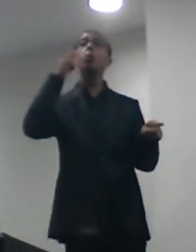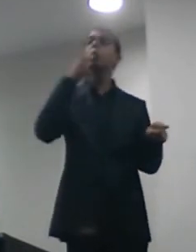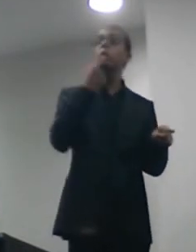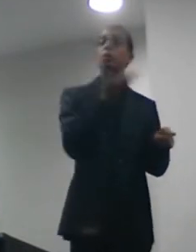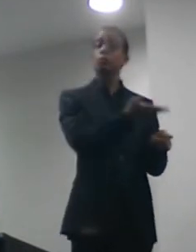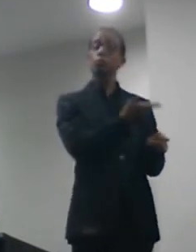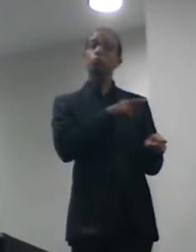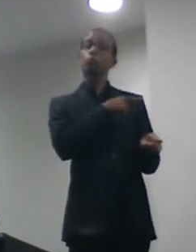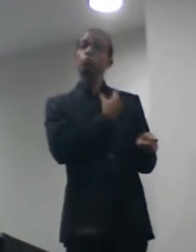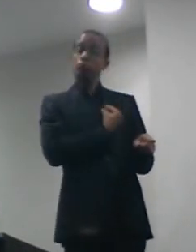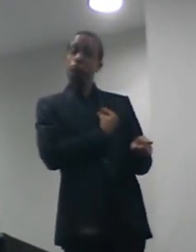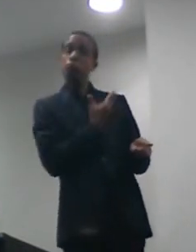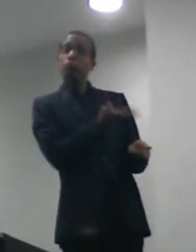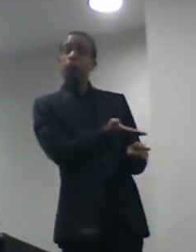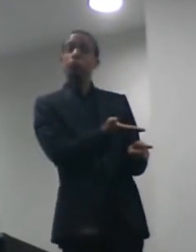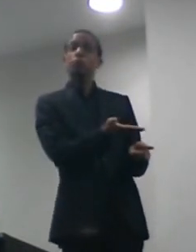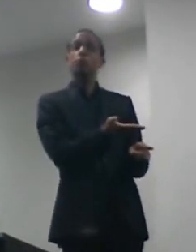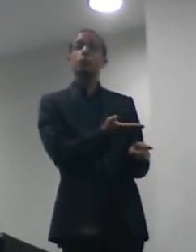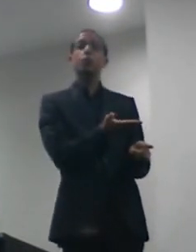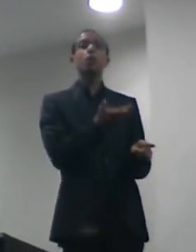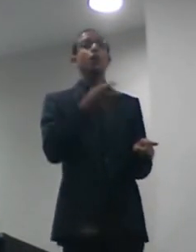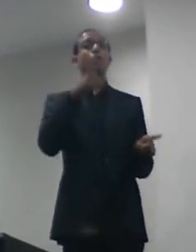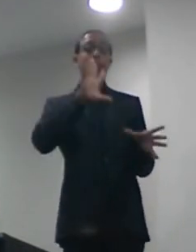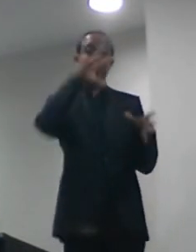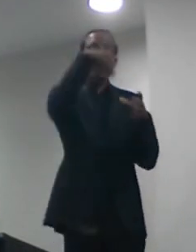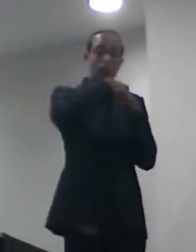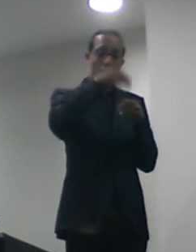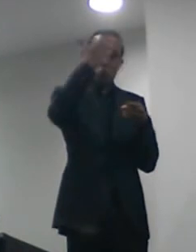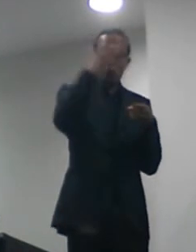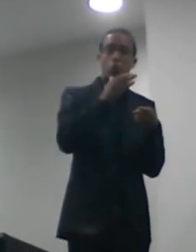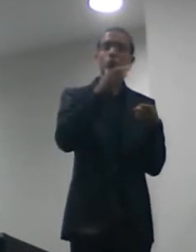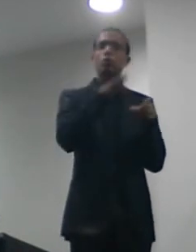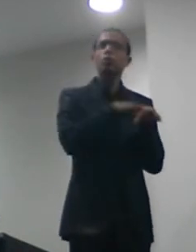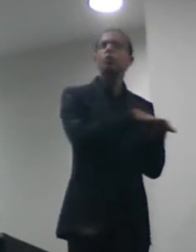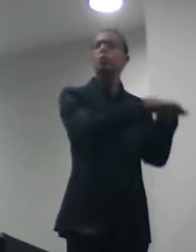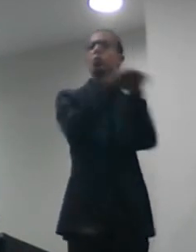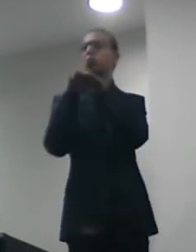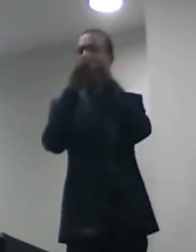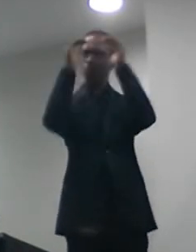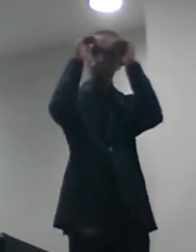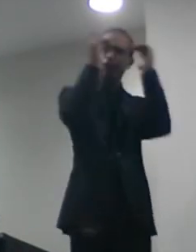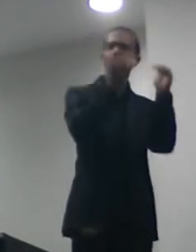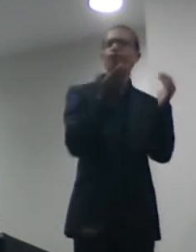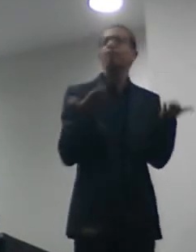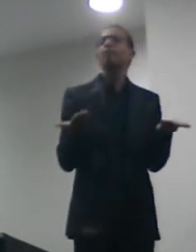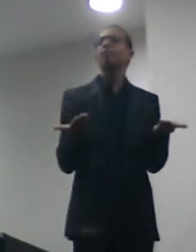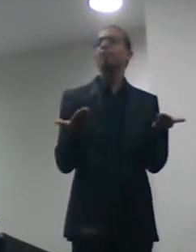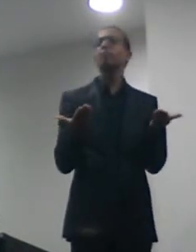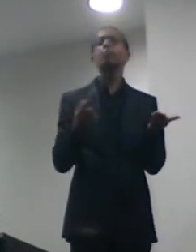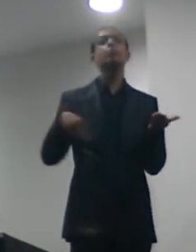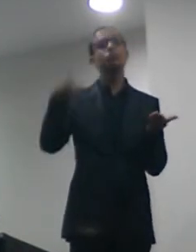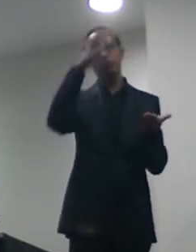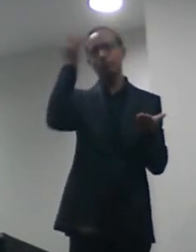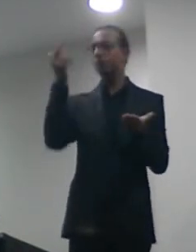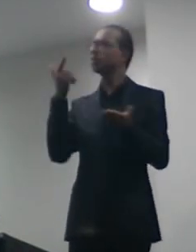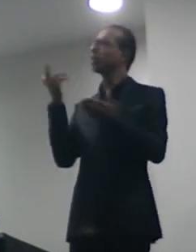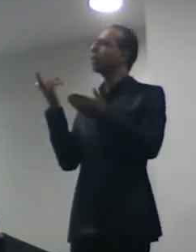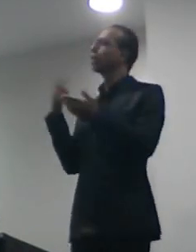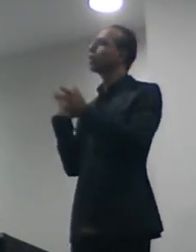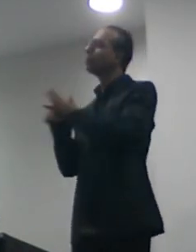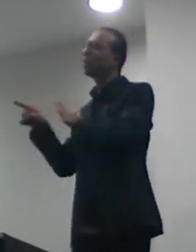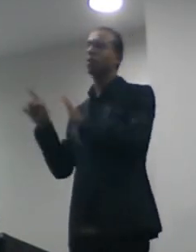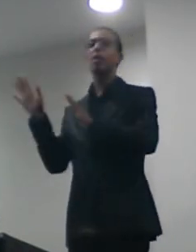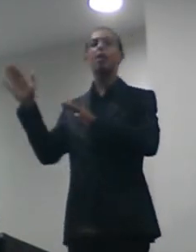estão ali vinculados à nossa própria cultura, eles também ser tratados como iguais? Umas pessoas, quando eu falei sobre esse tema, falam assim: